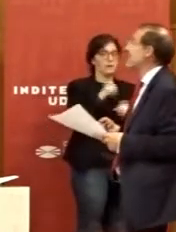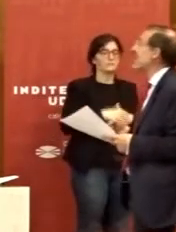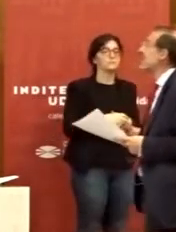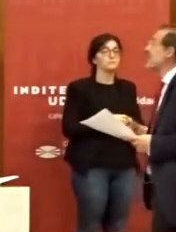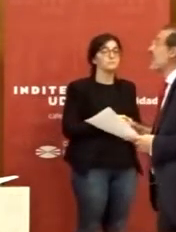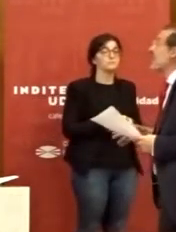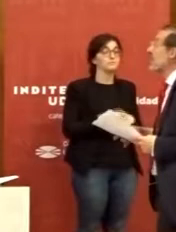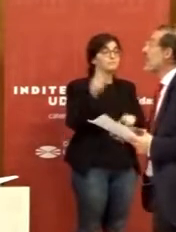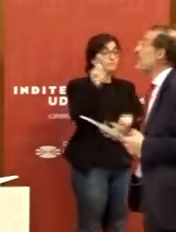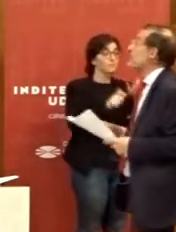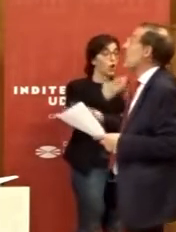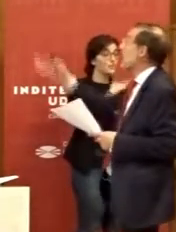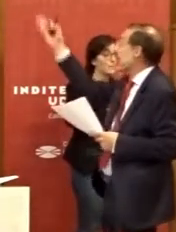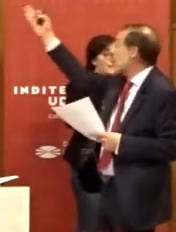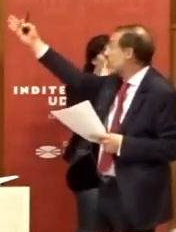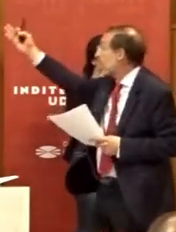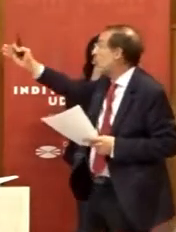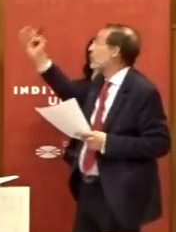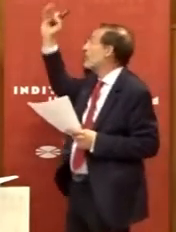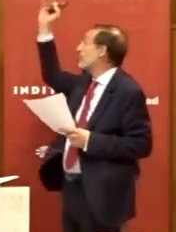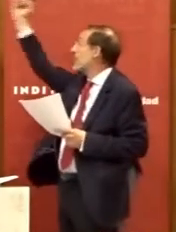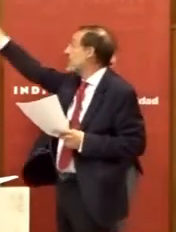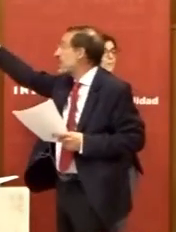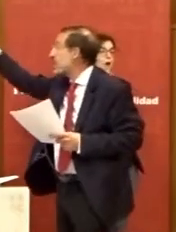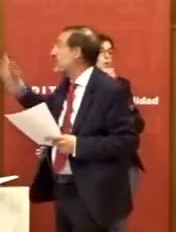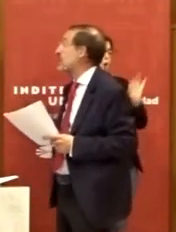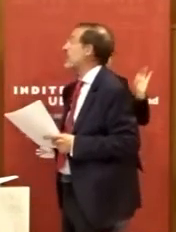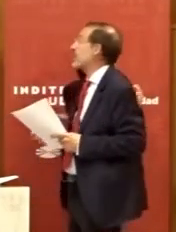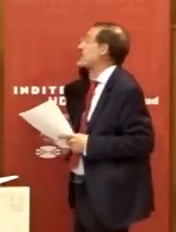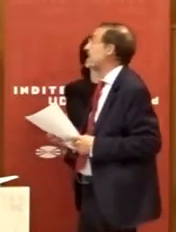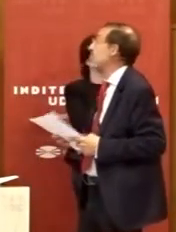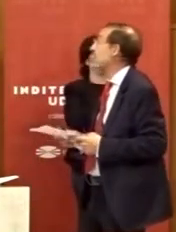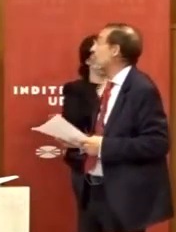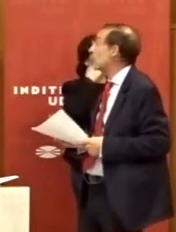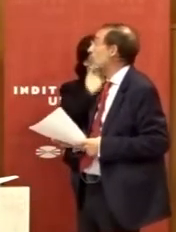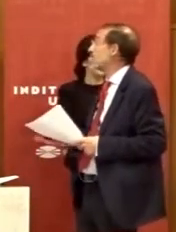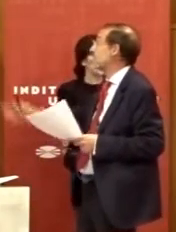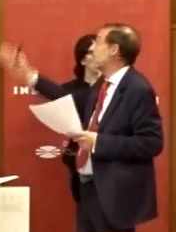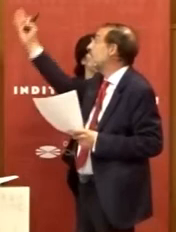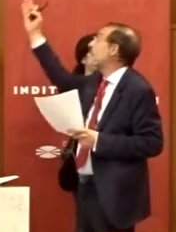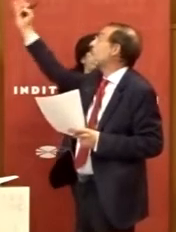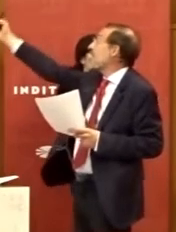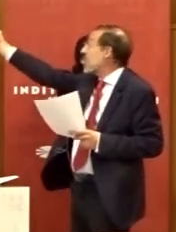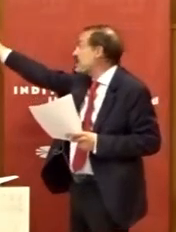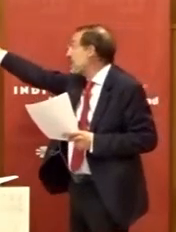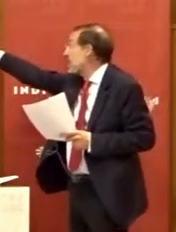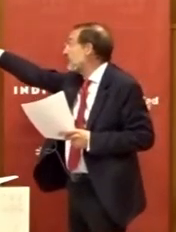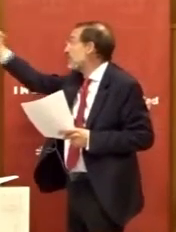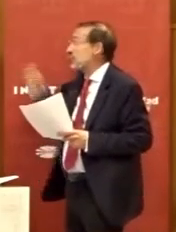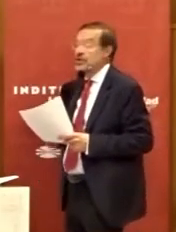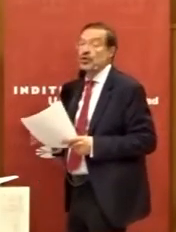las que tienen discapacidad visual del 40,1%, las que tienen discapacidad física del 31,7%,